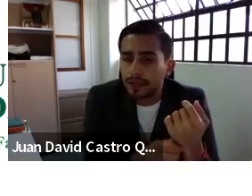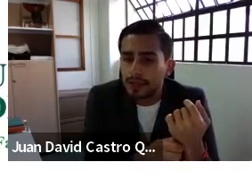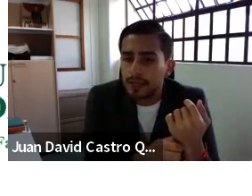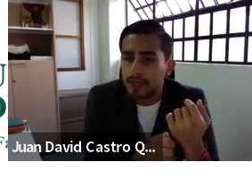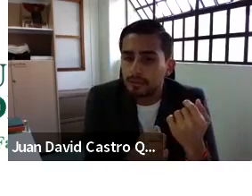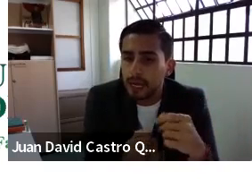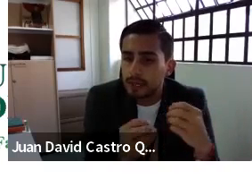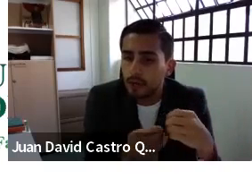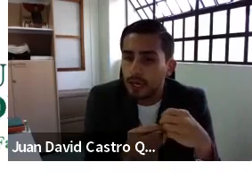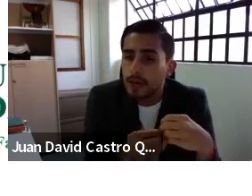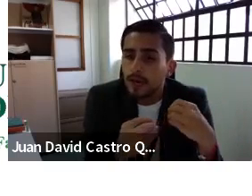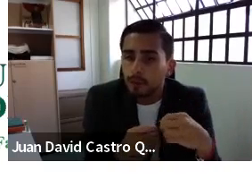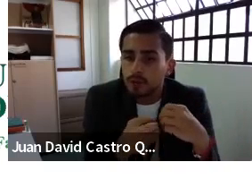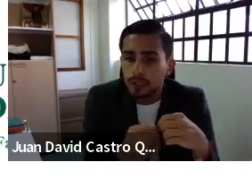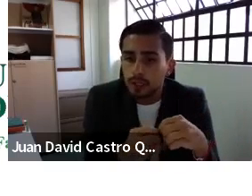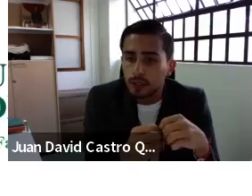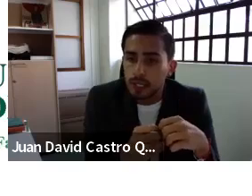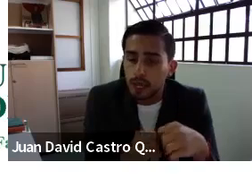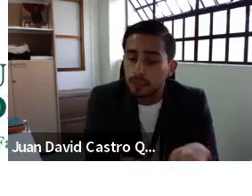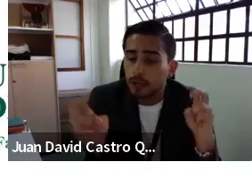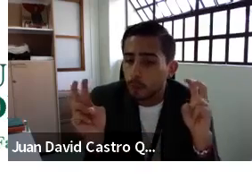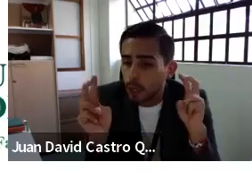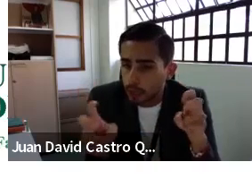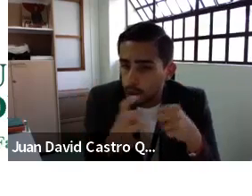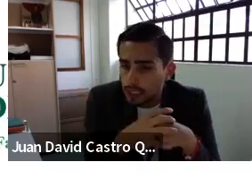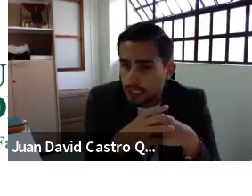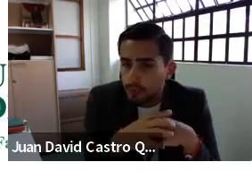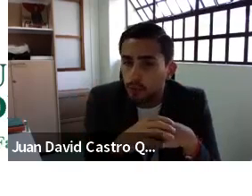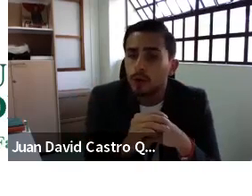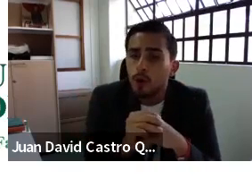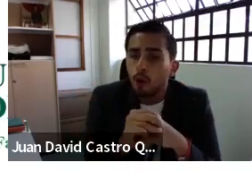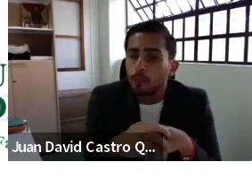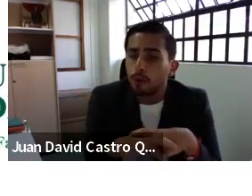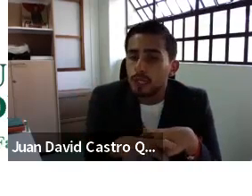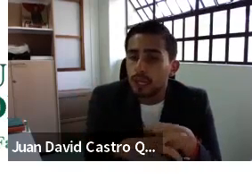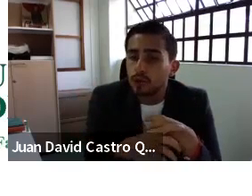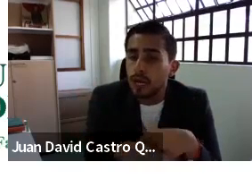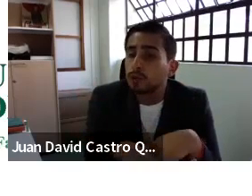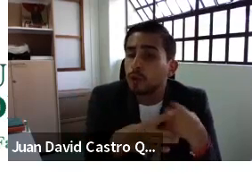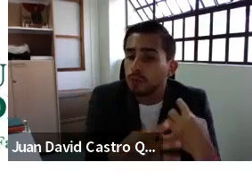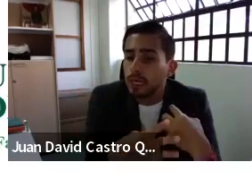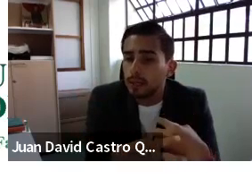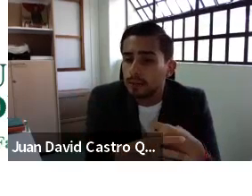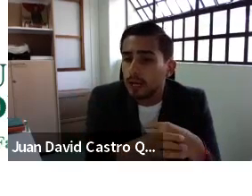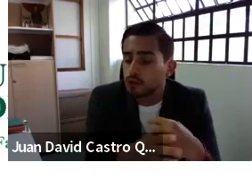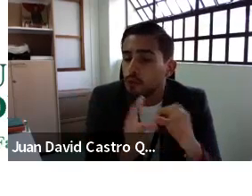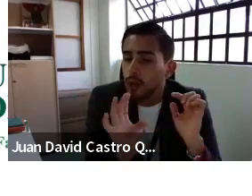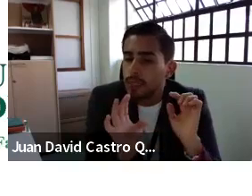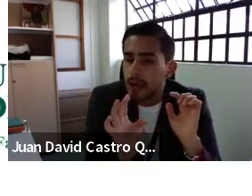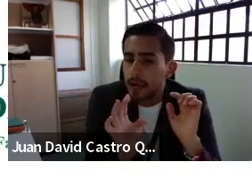características similares a lo que hemos entendido tradicionalmente como, entre comillas, receptor, hoy por hoy se traduce en la autonomía de consumo del mensaje,